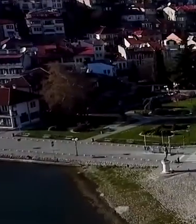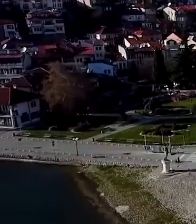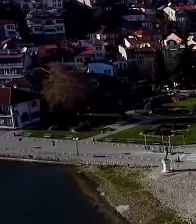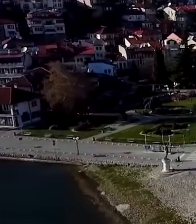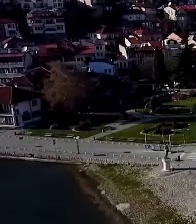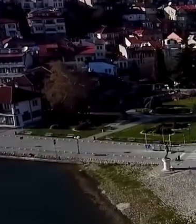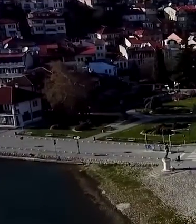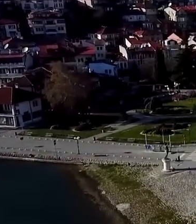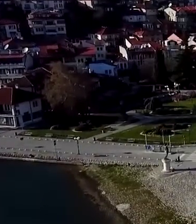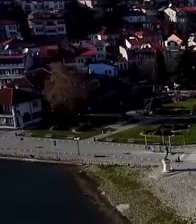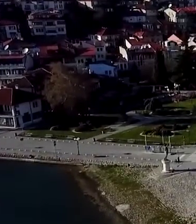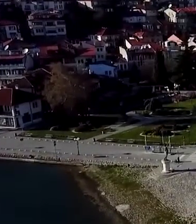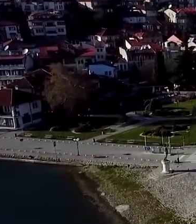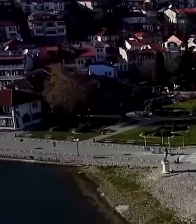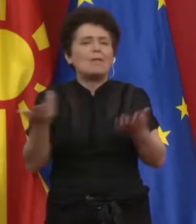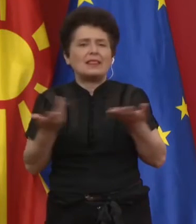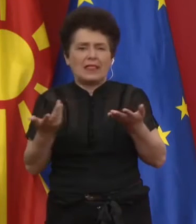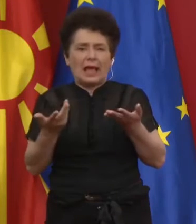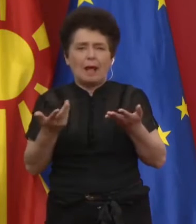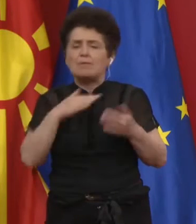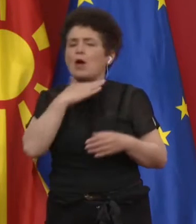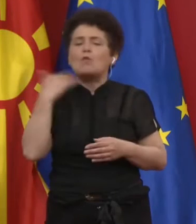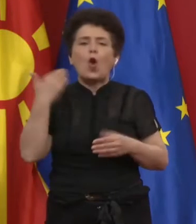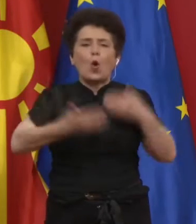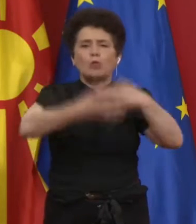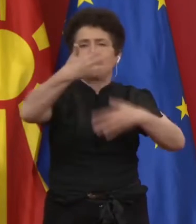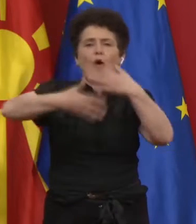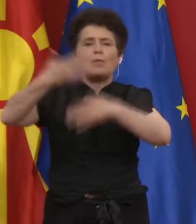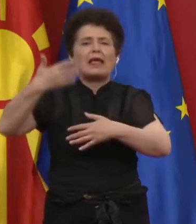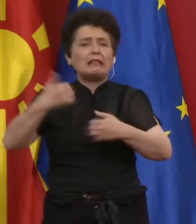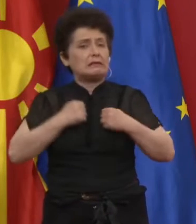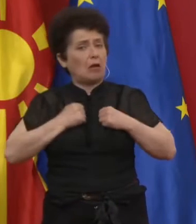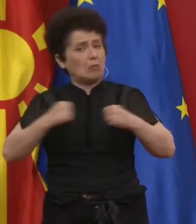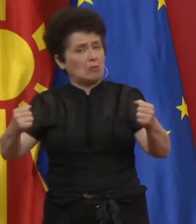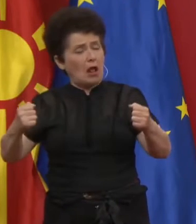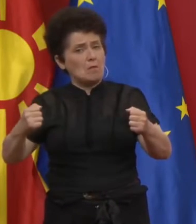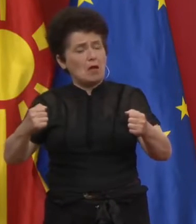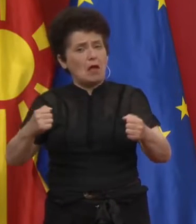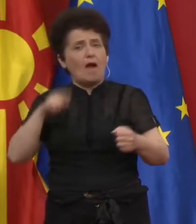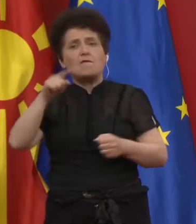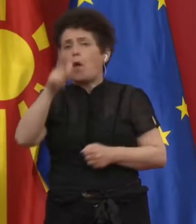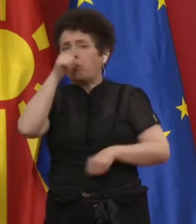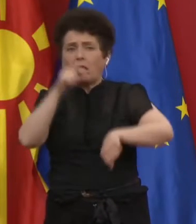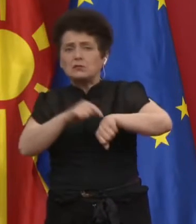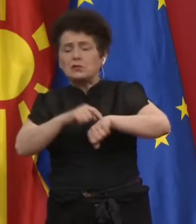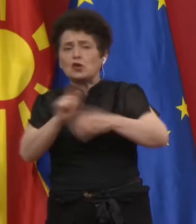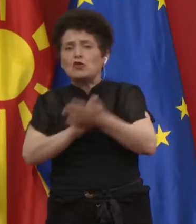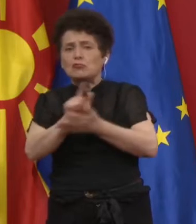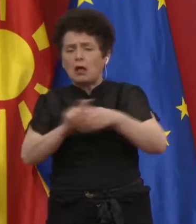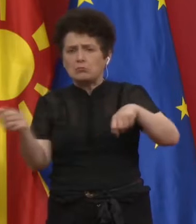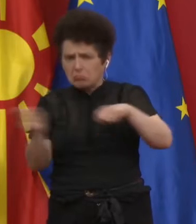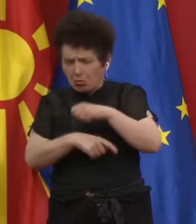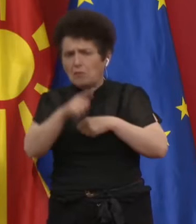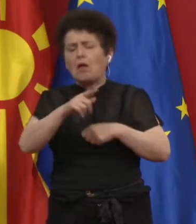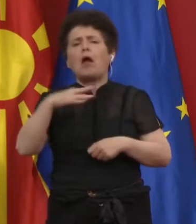во Охрид и Струмица се следуваат и кривични пријави. Многу објекти се осмелија да дури и во полициски час отвараат